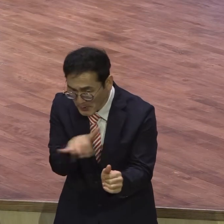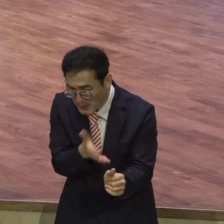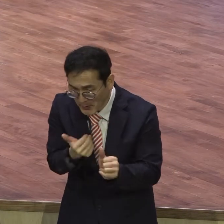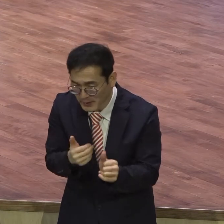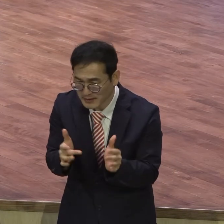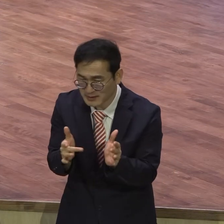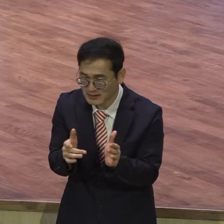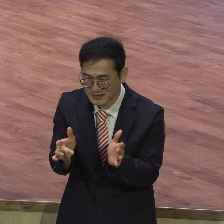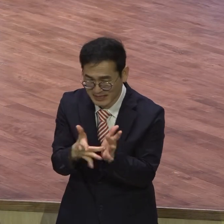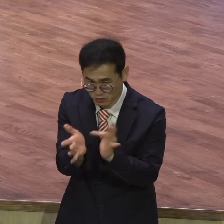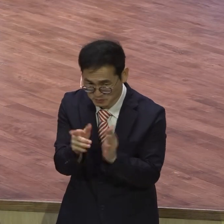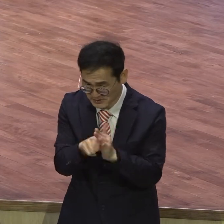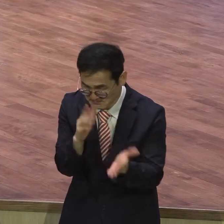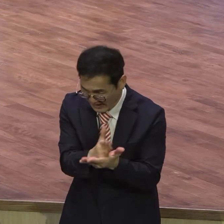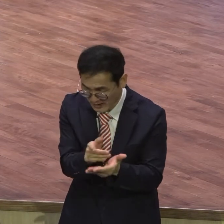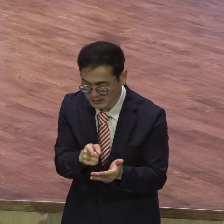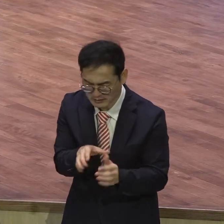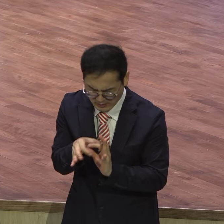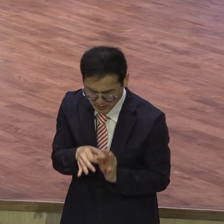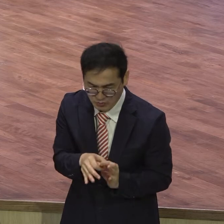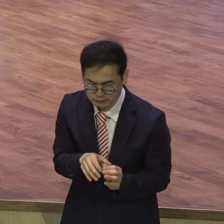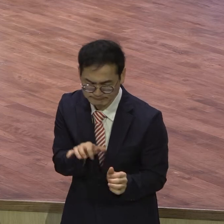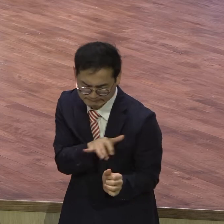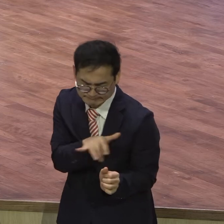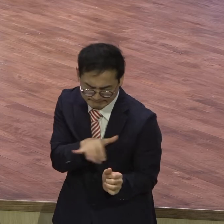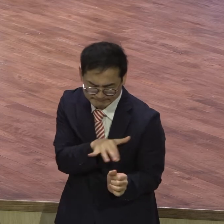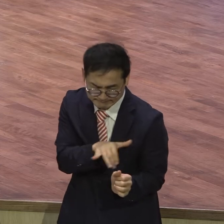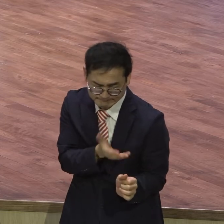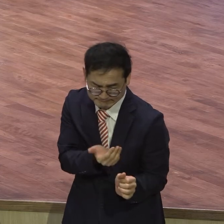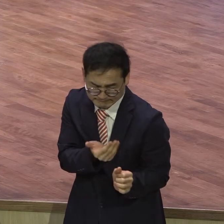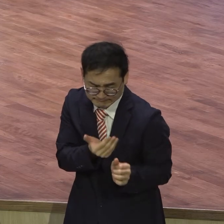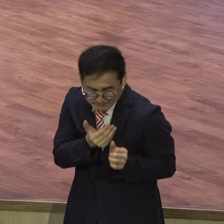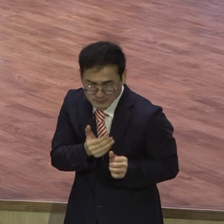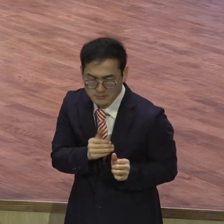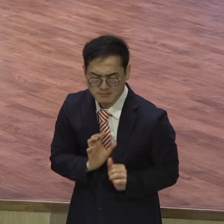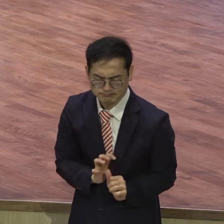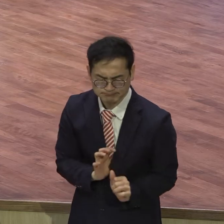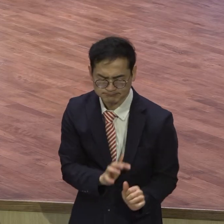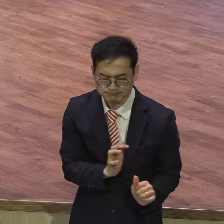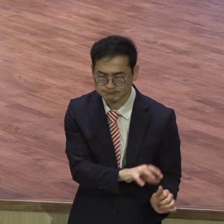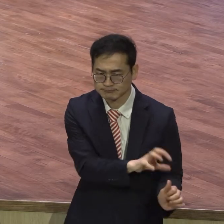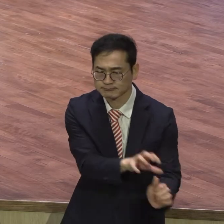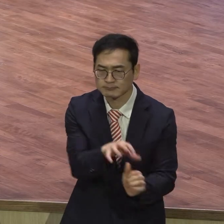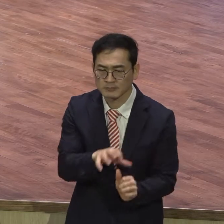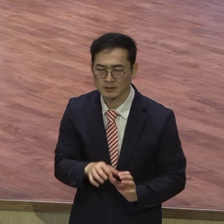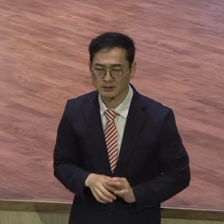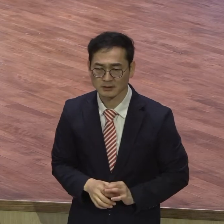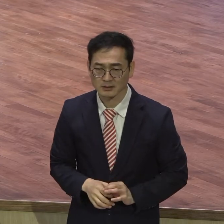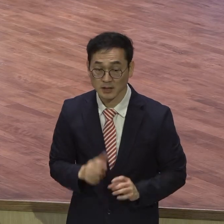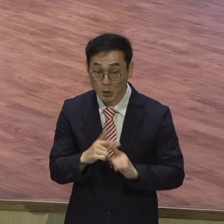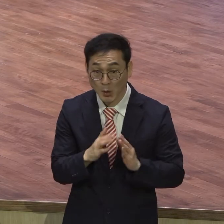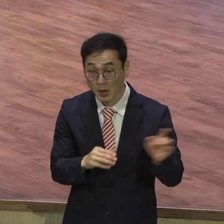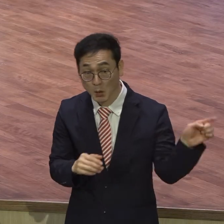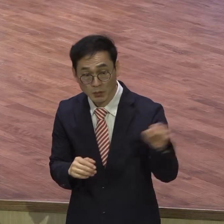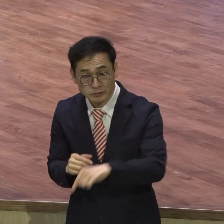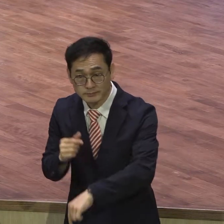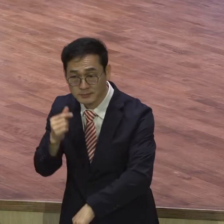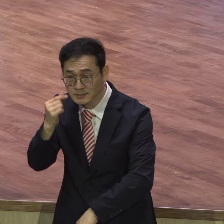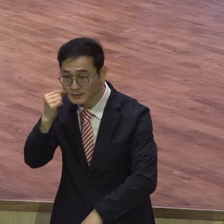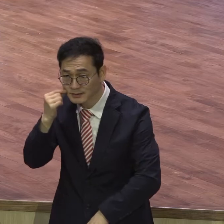못 나가게 못 모이게 보세요 못 오잖아요 교회